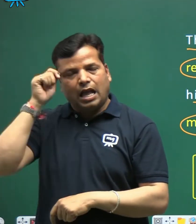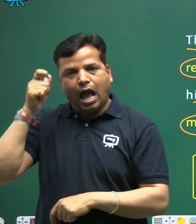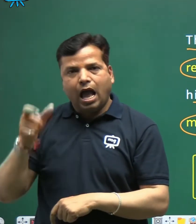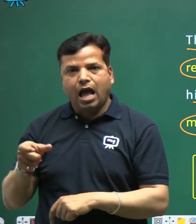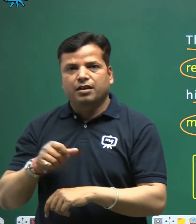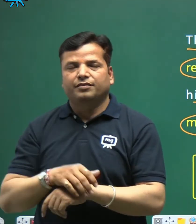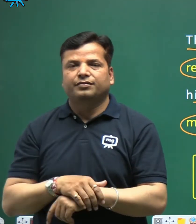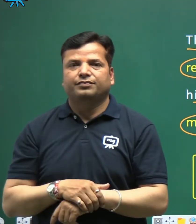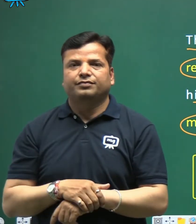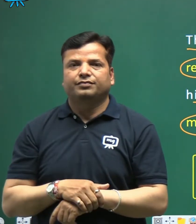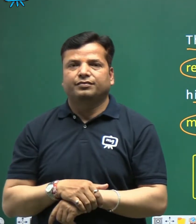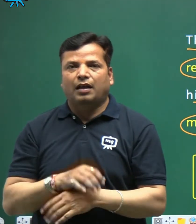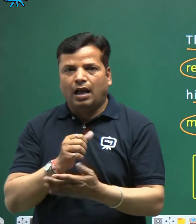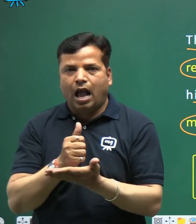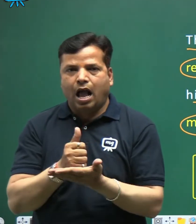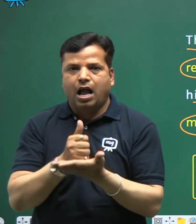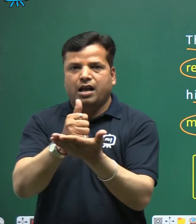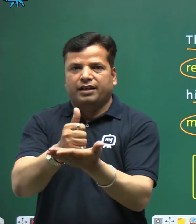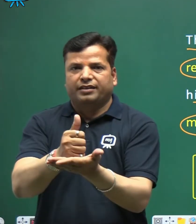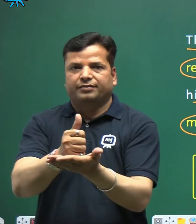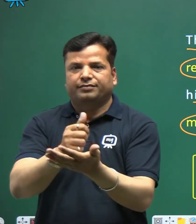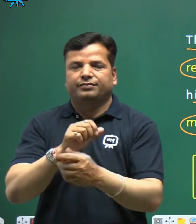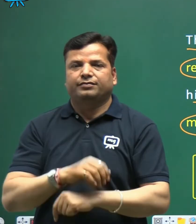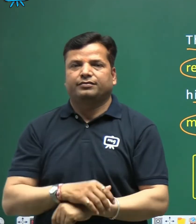help, मदद करना,